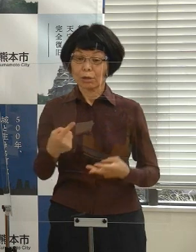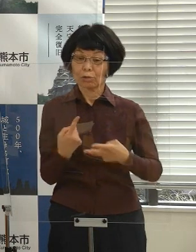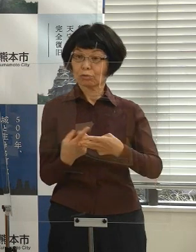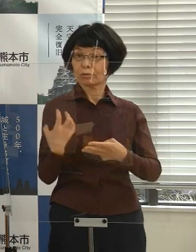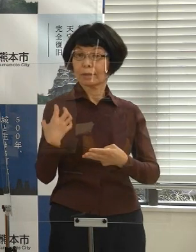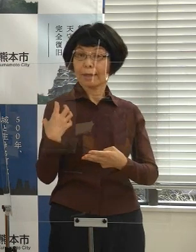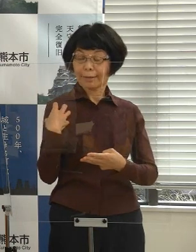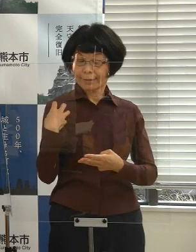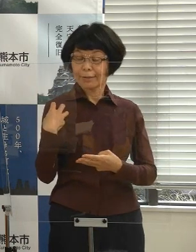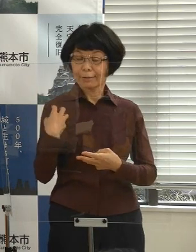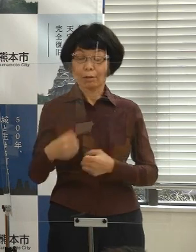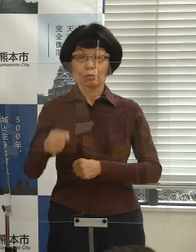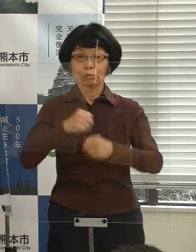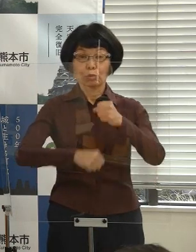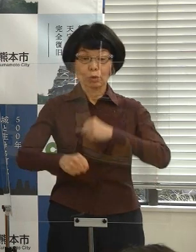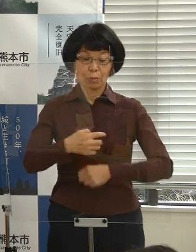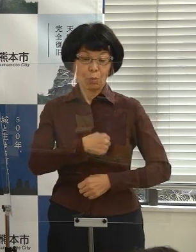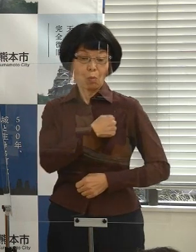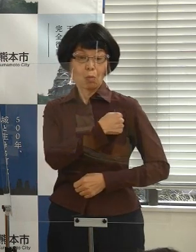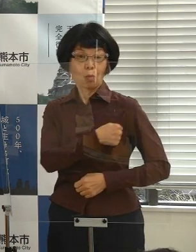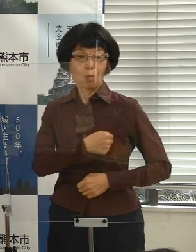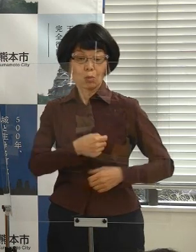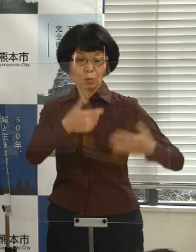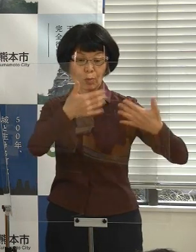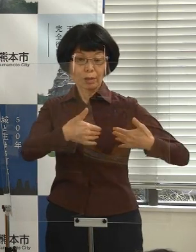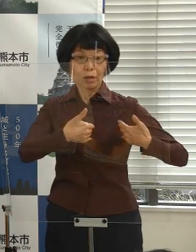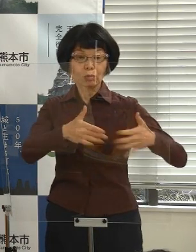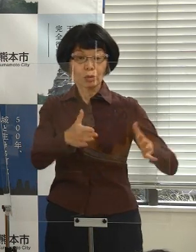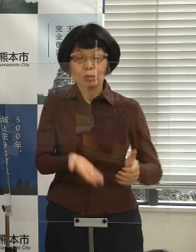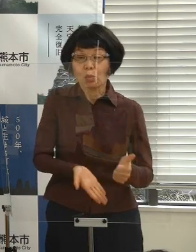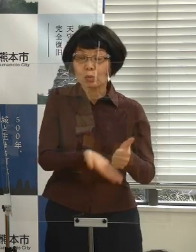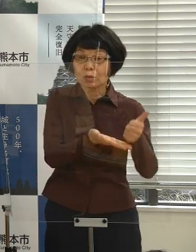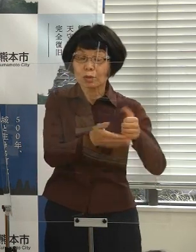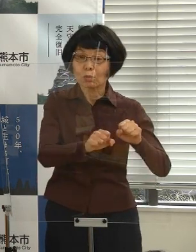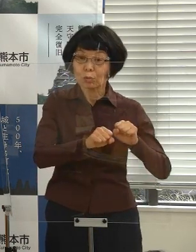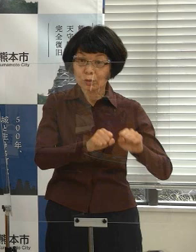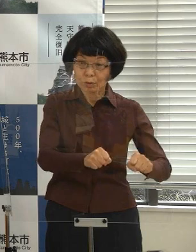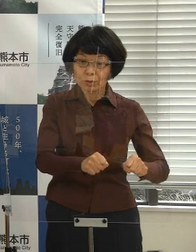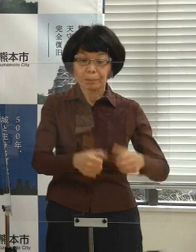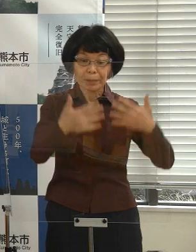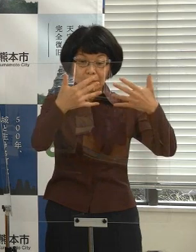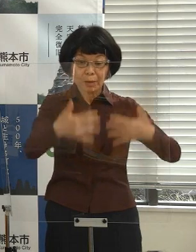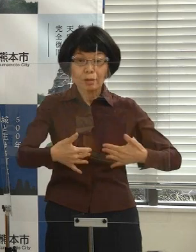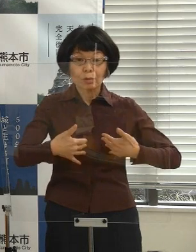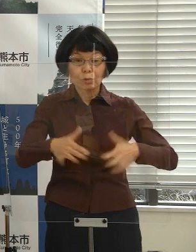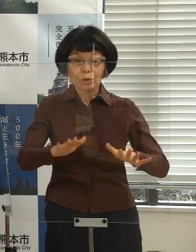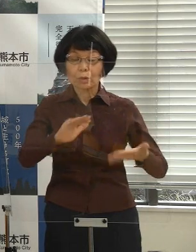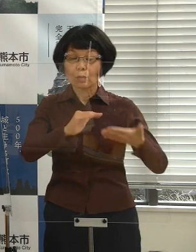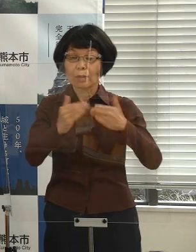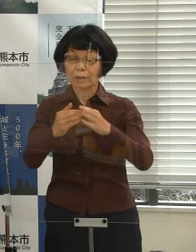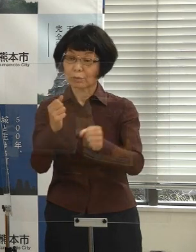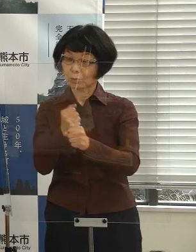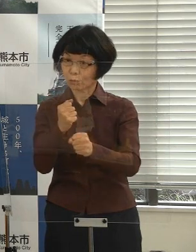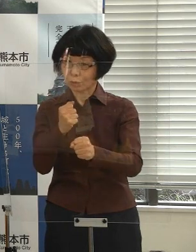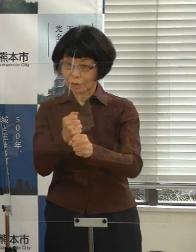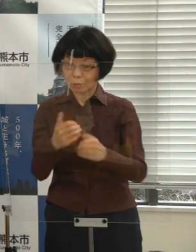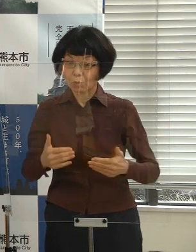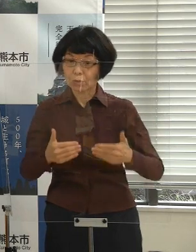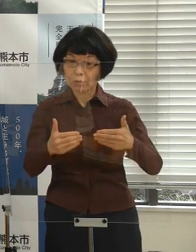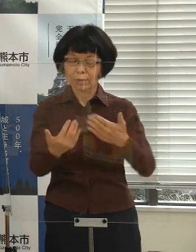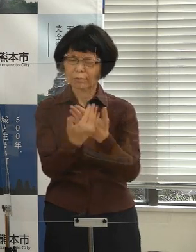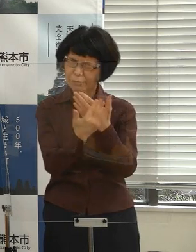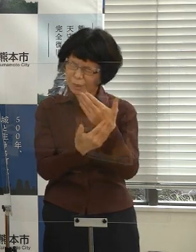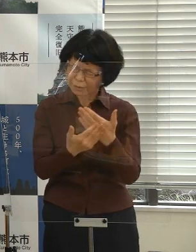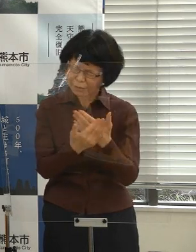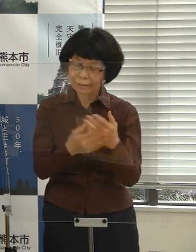は、心のバリアフリーの推進やバリアフリーの街づくりの実現において大変重要であると考えておりまして、